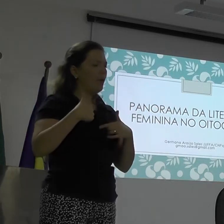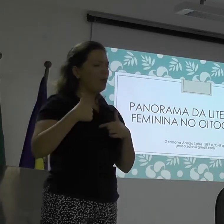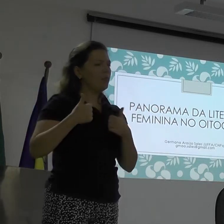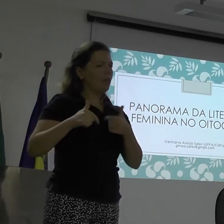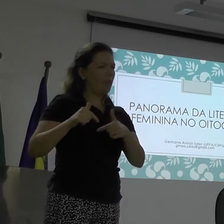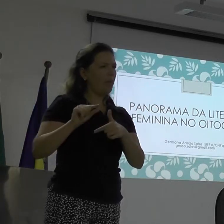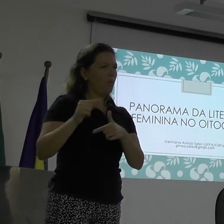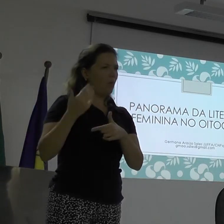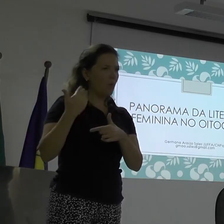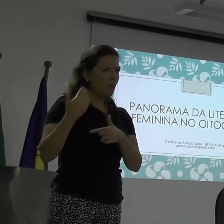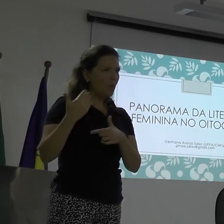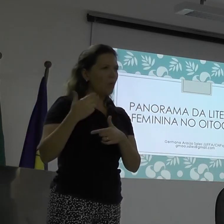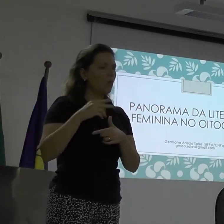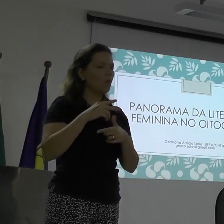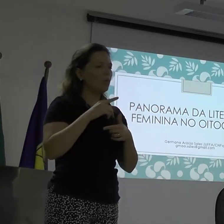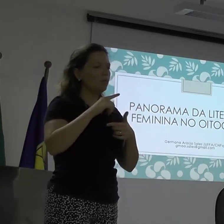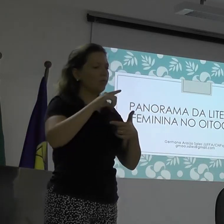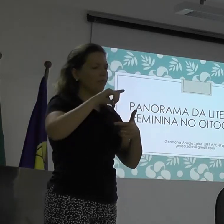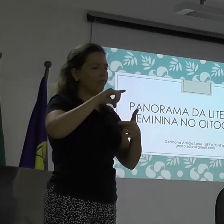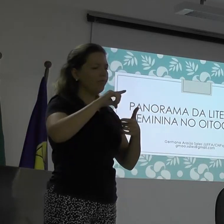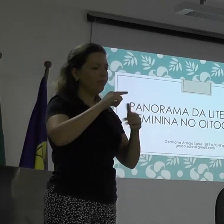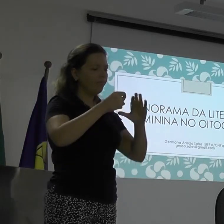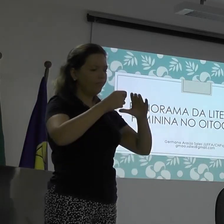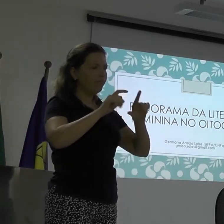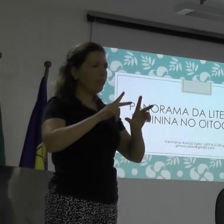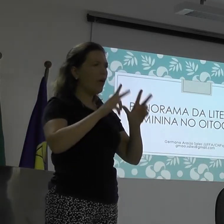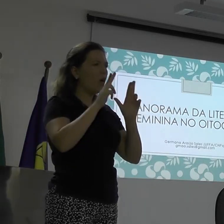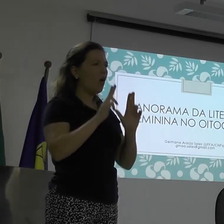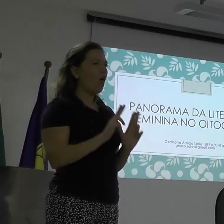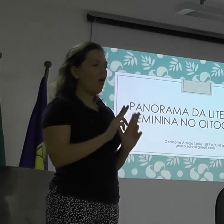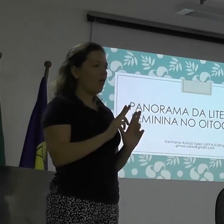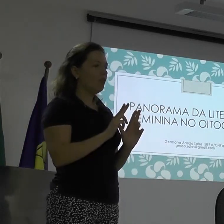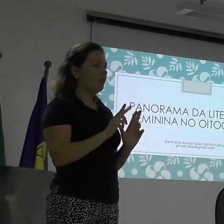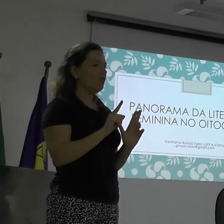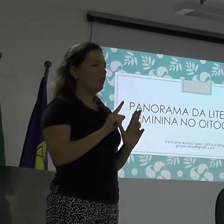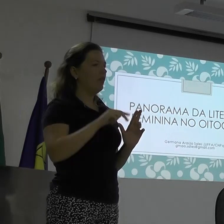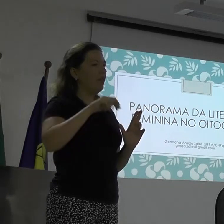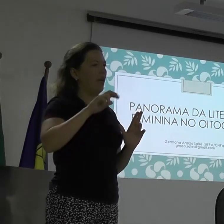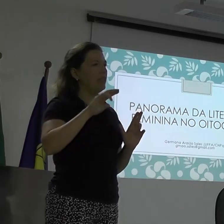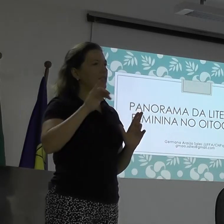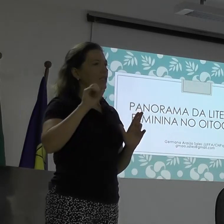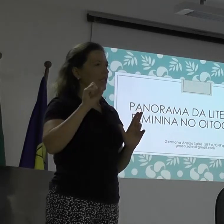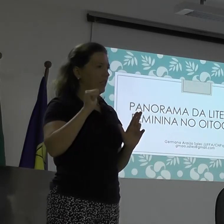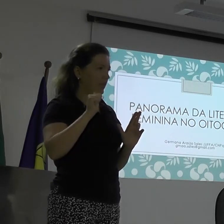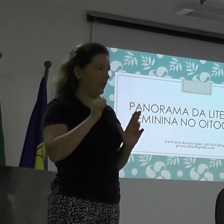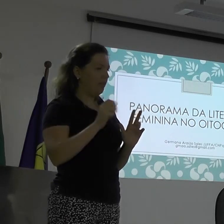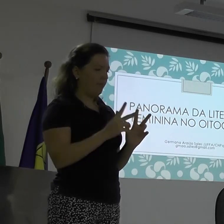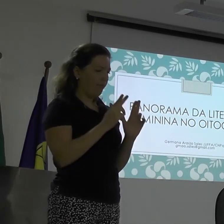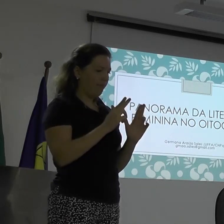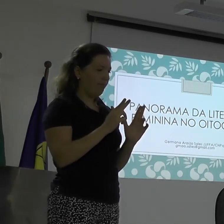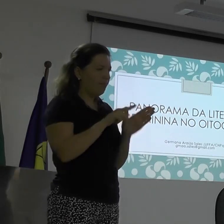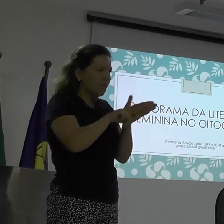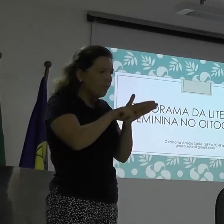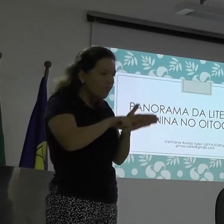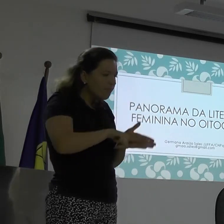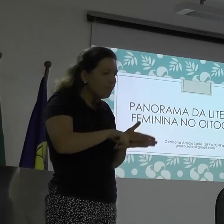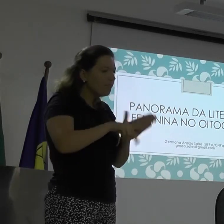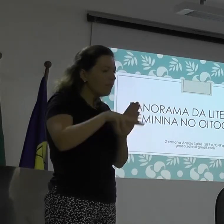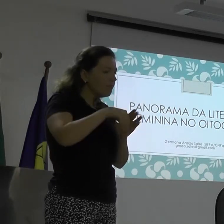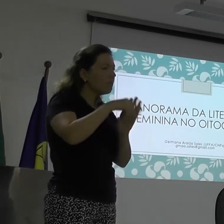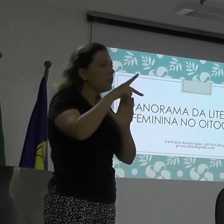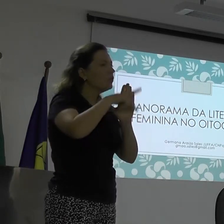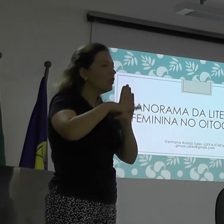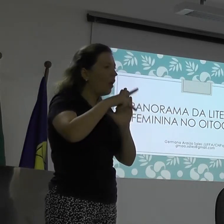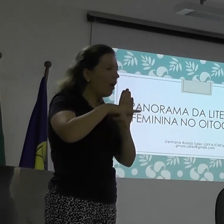trabalhando recentemente no verbete Dona Narcisa de Vilar. Porque eu estou trabalhando no verbete, num projeto